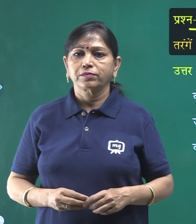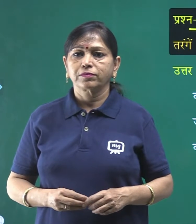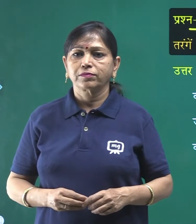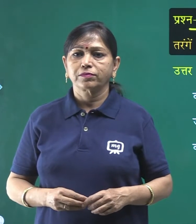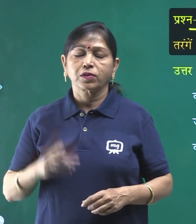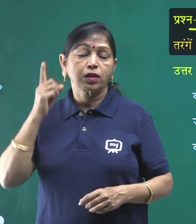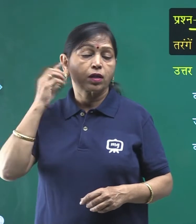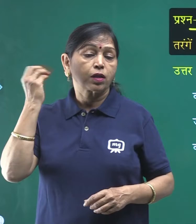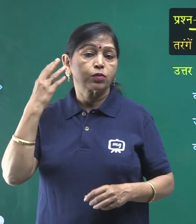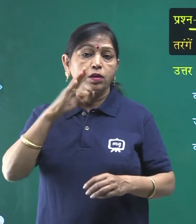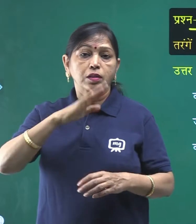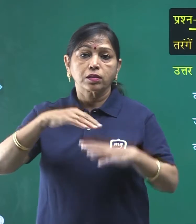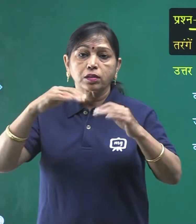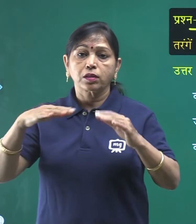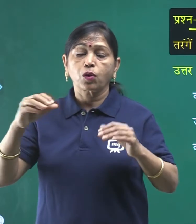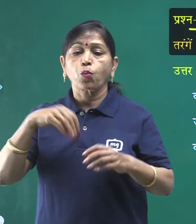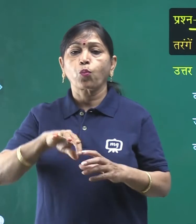ध्वनि तरंगों को